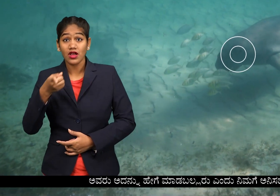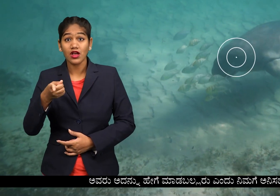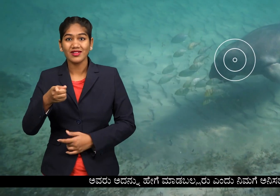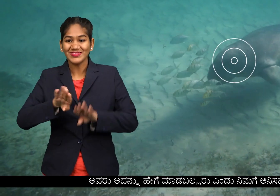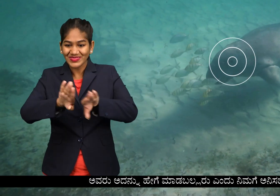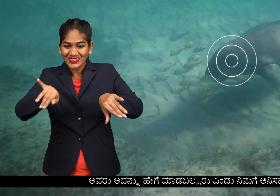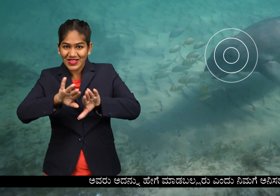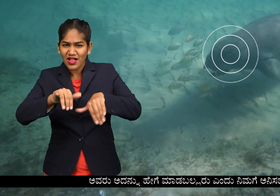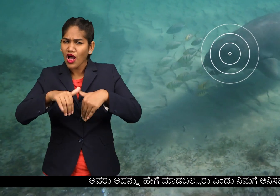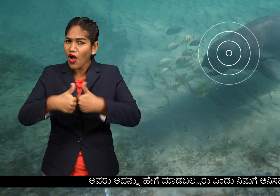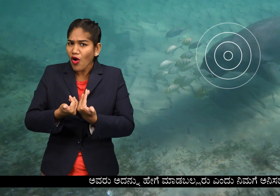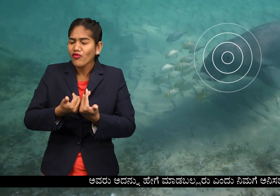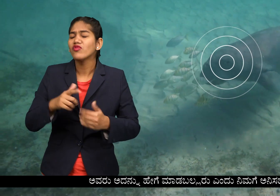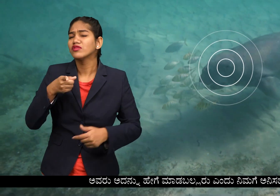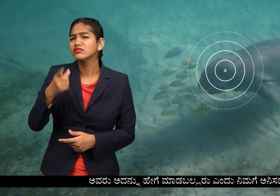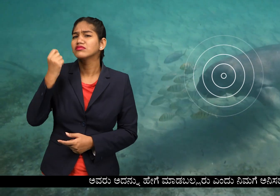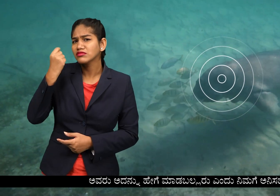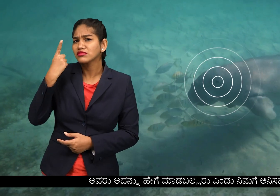ಮಾಡಬಲ್ಲರು ಎಂದು ನಿಮ್ಗನಿಸಬಹುದು.